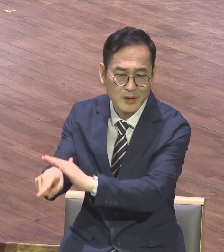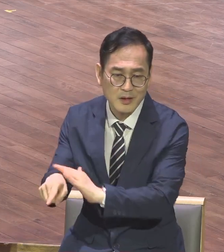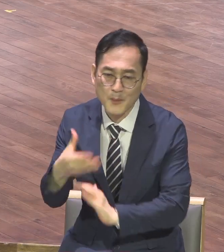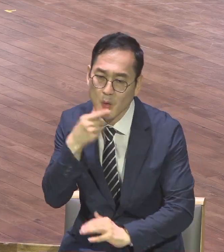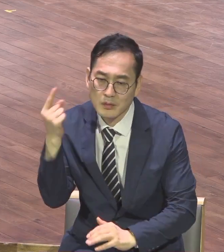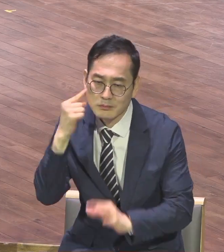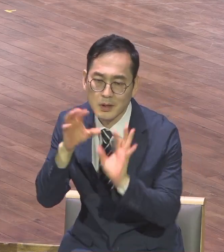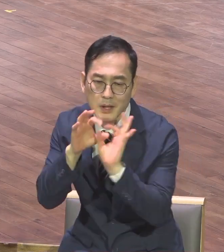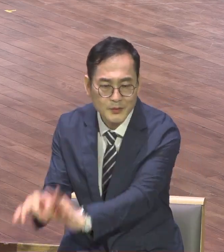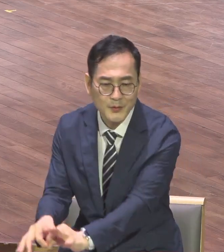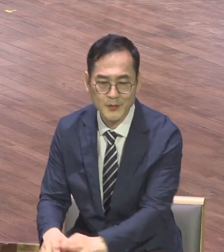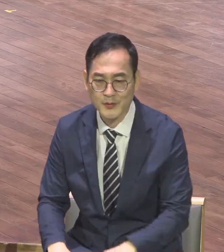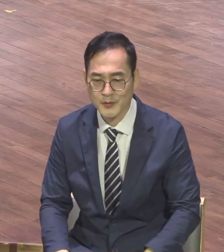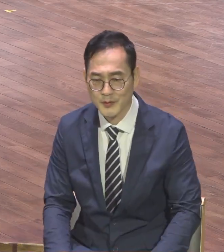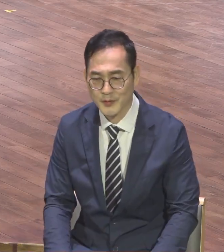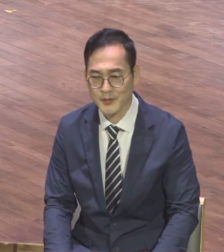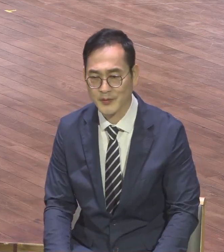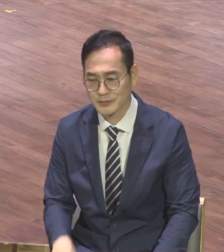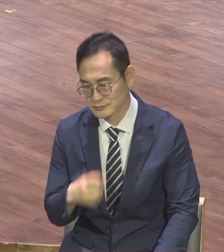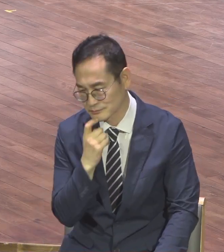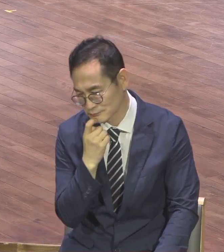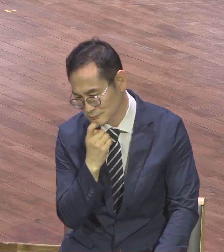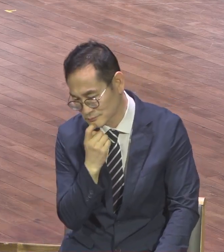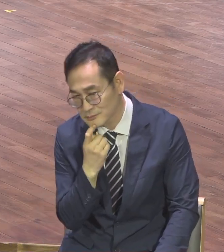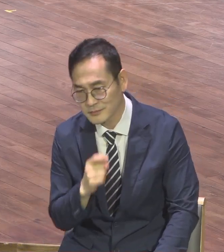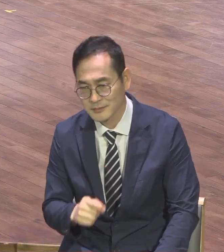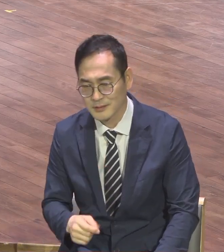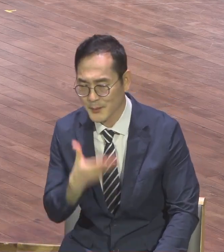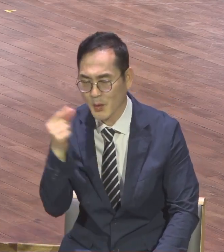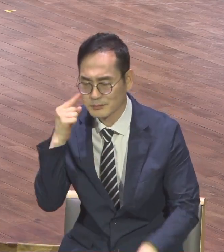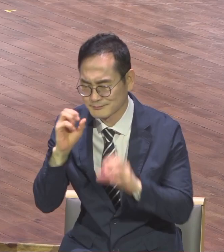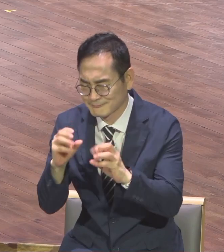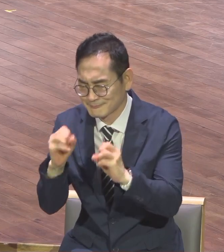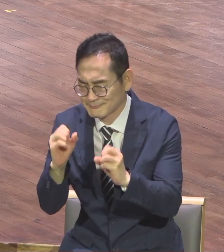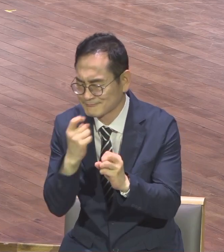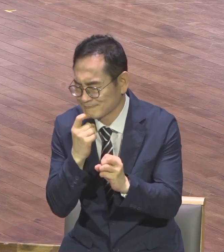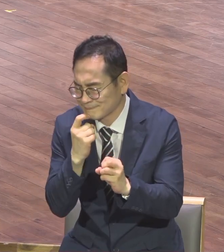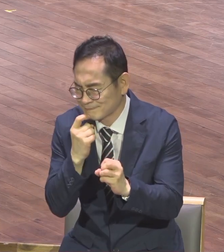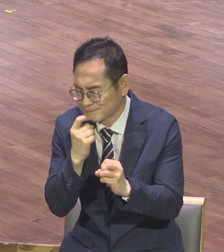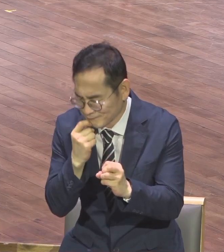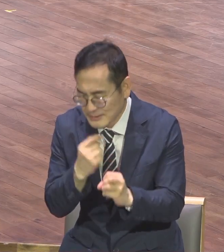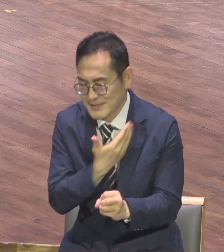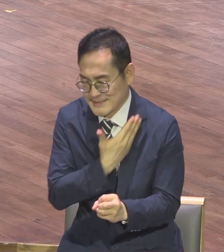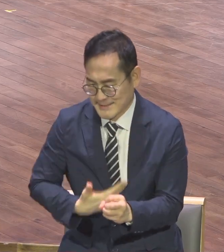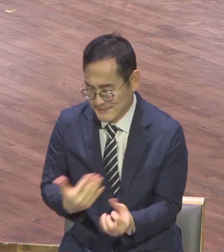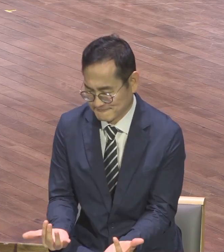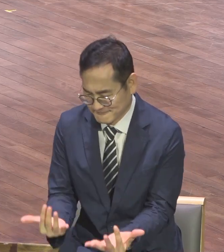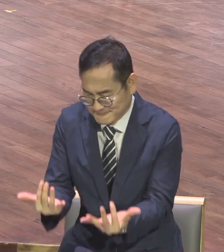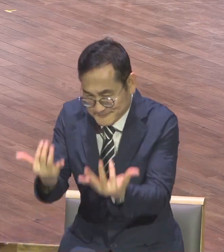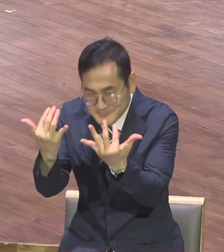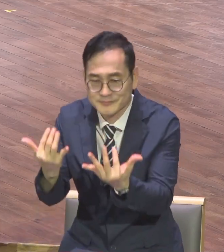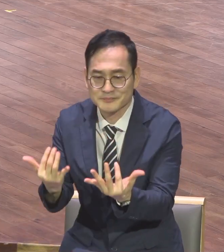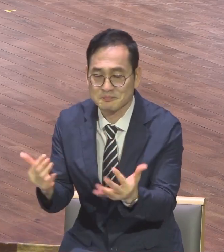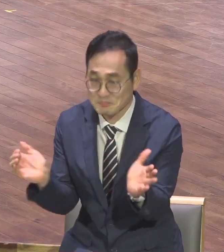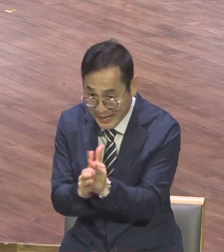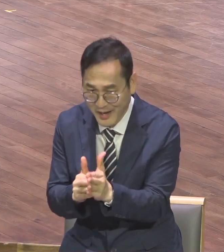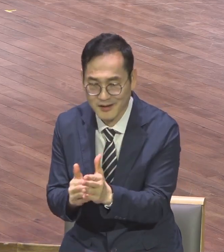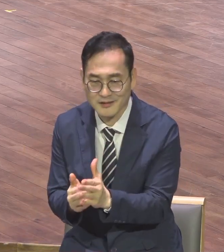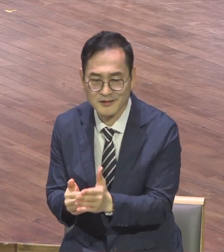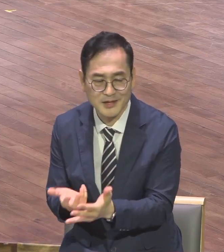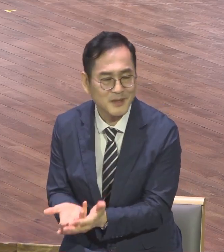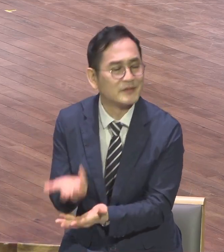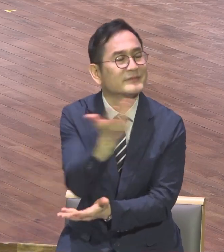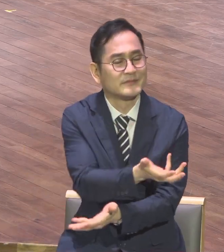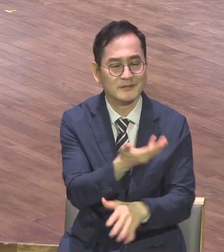복음을 그 성에서 전하여 많은 사람을 제자로 삼고 루스드라와 이고니온과 안디옥으로 돌아가서.